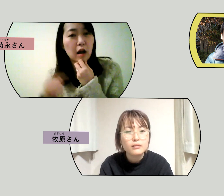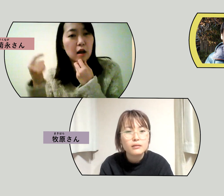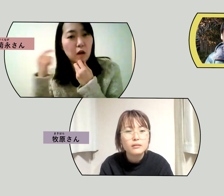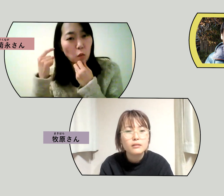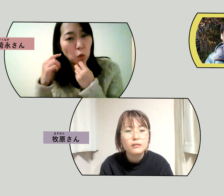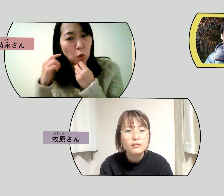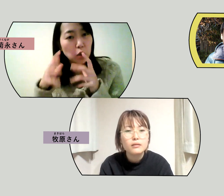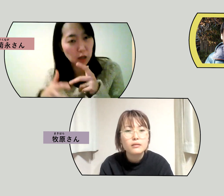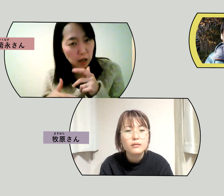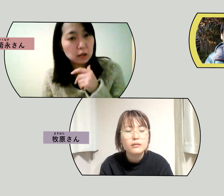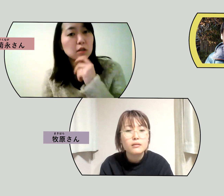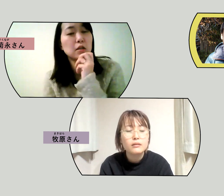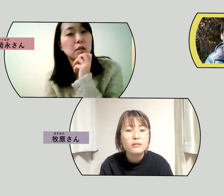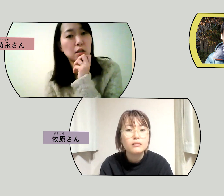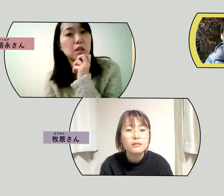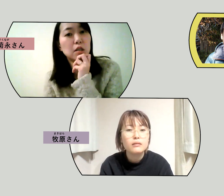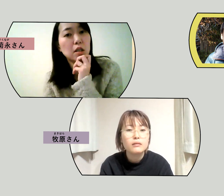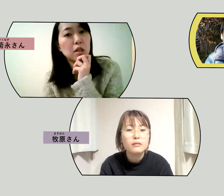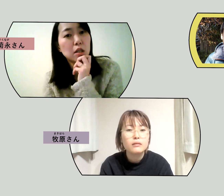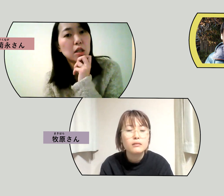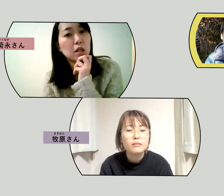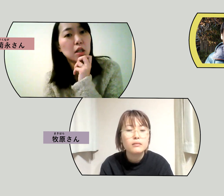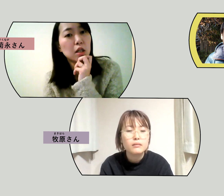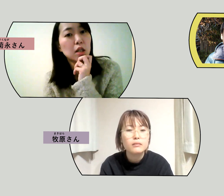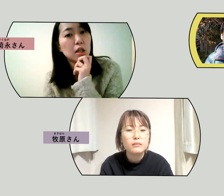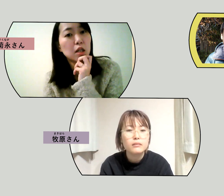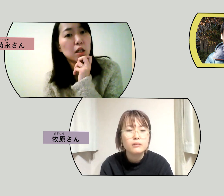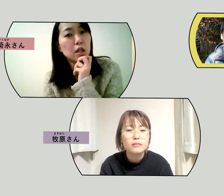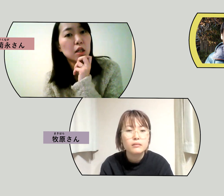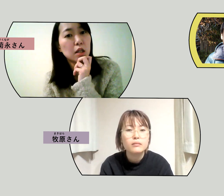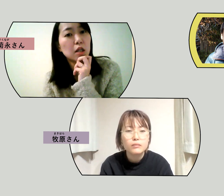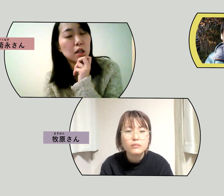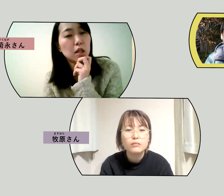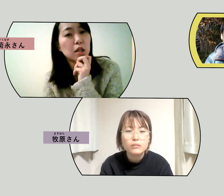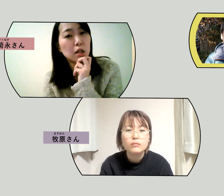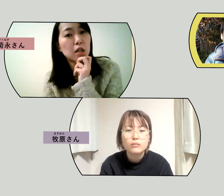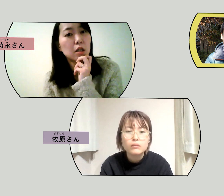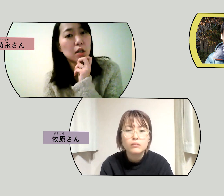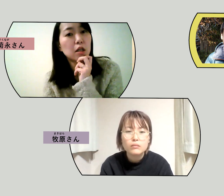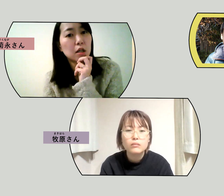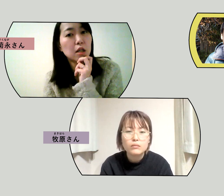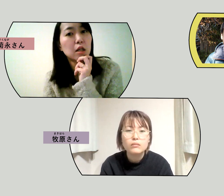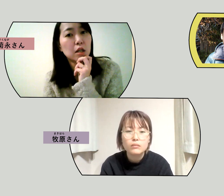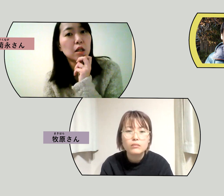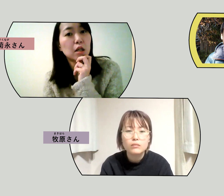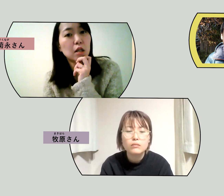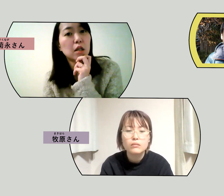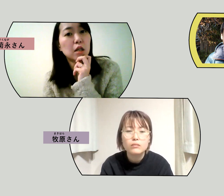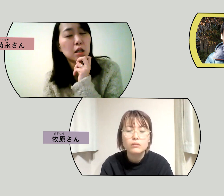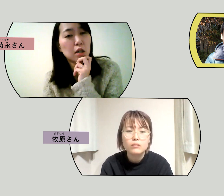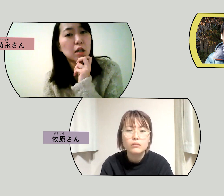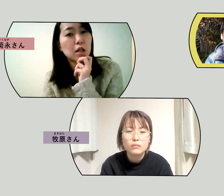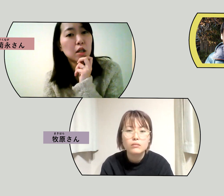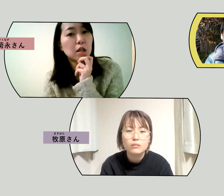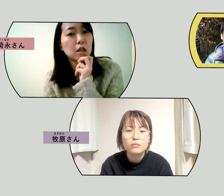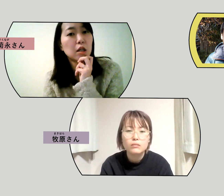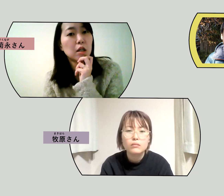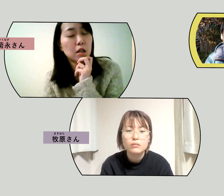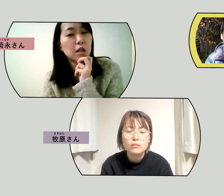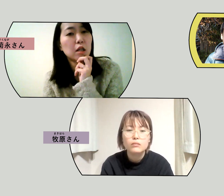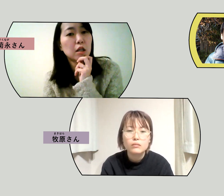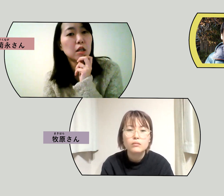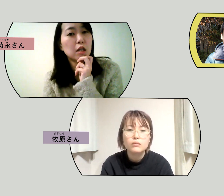すごく自分でも意識してるのかなと思っていてやっぱり普通の小説と比べて会話